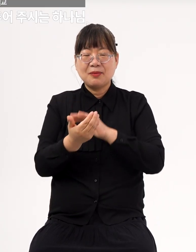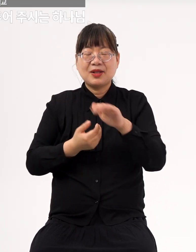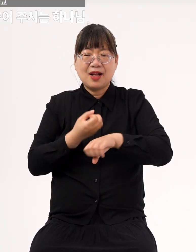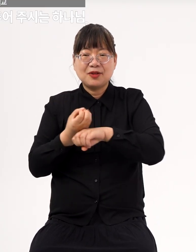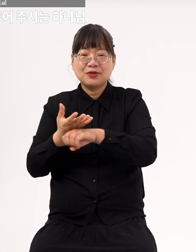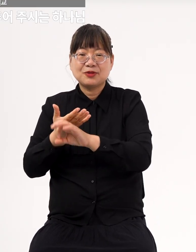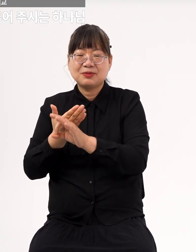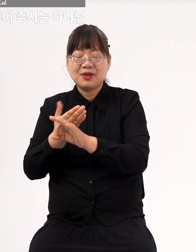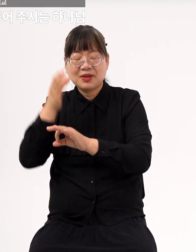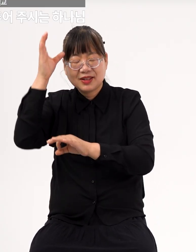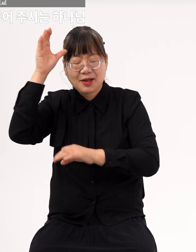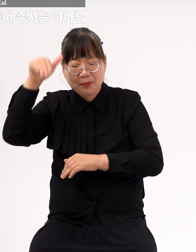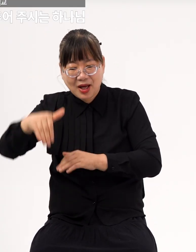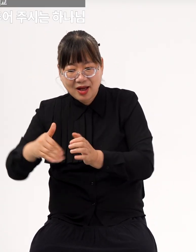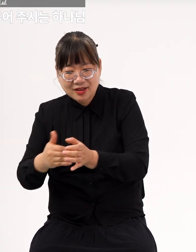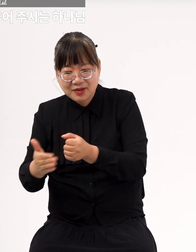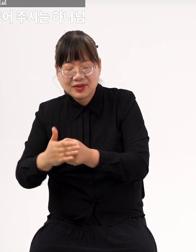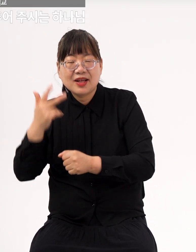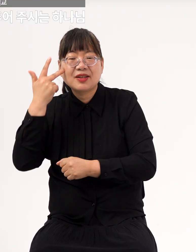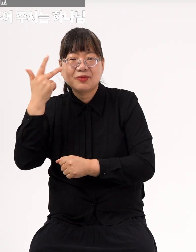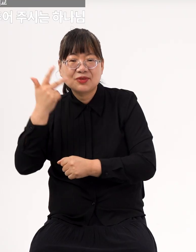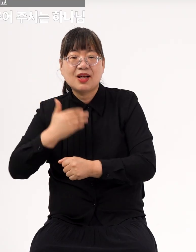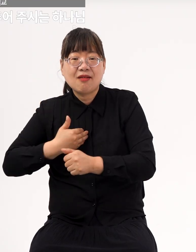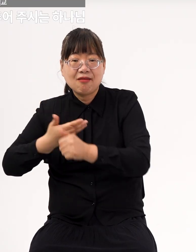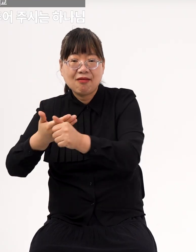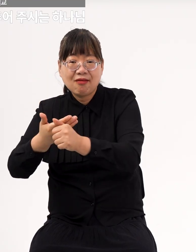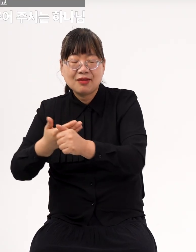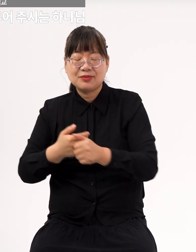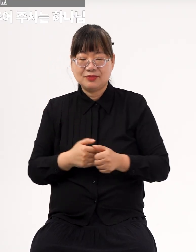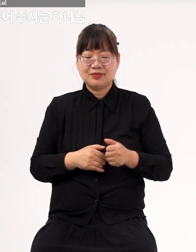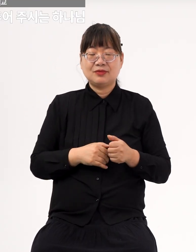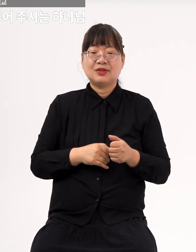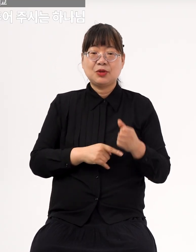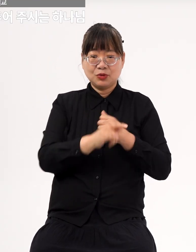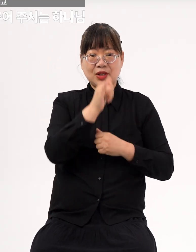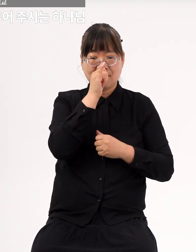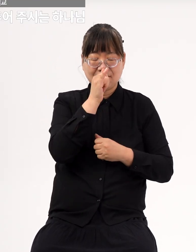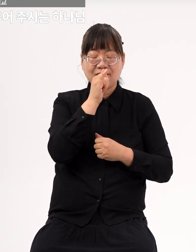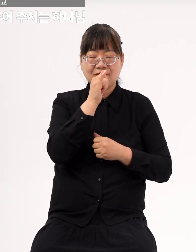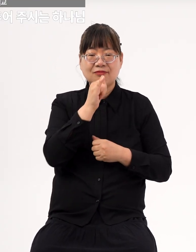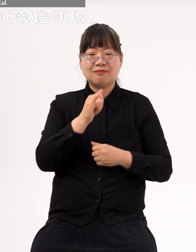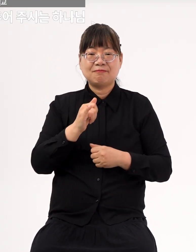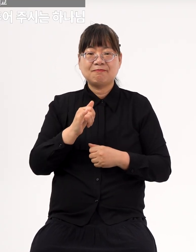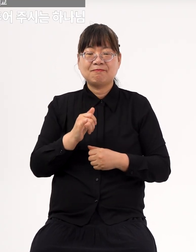다음 주쯤 우리가 하기로 하고, 이유가 있어요, 나중에 보니까. 근데 어쨌든